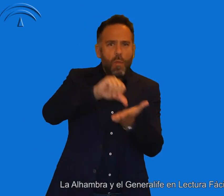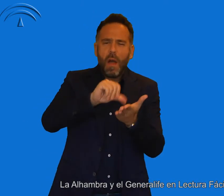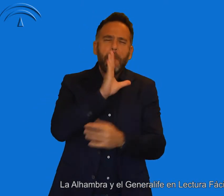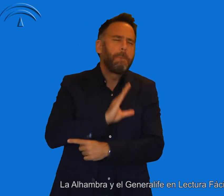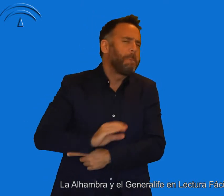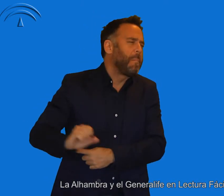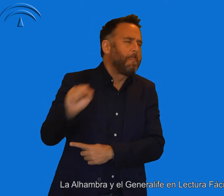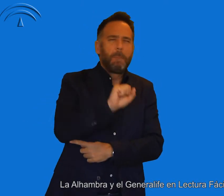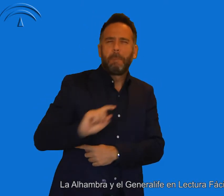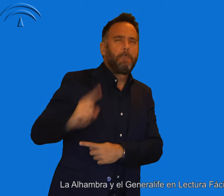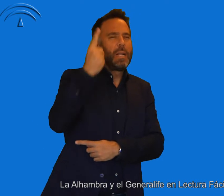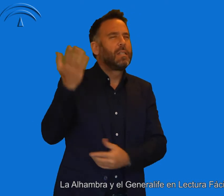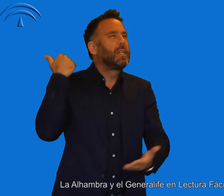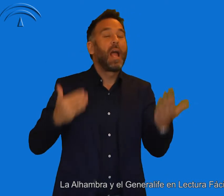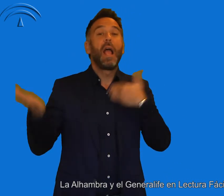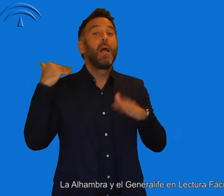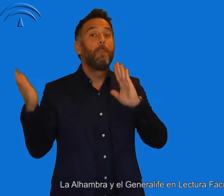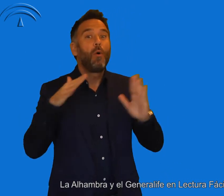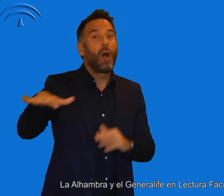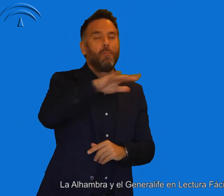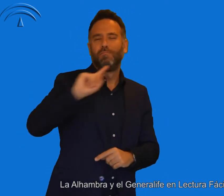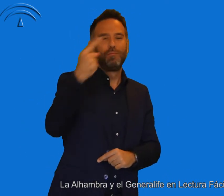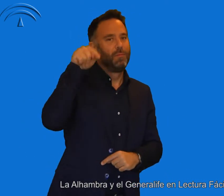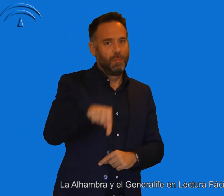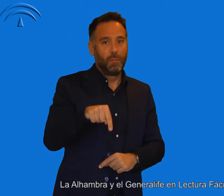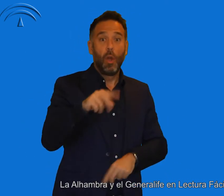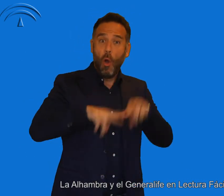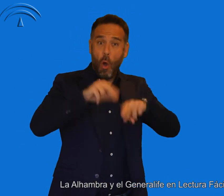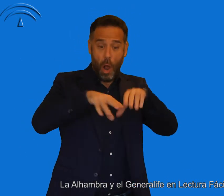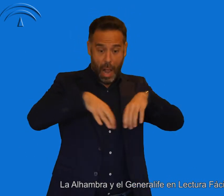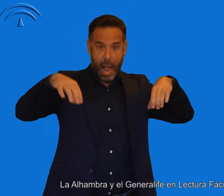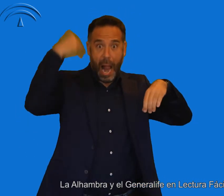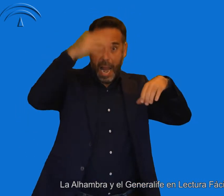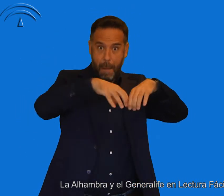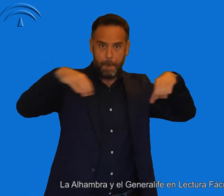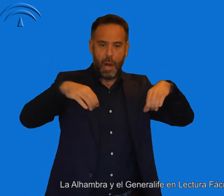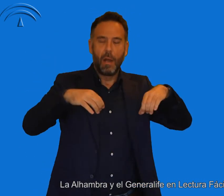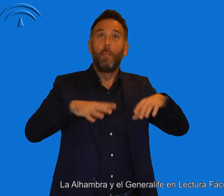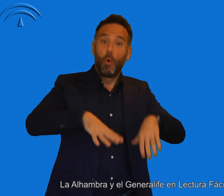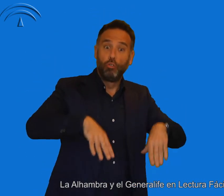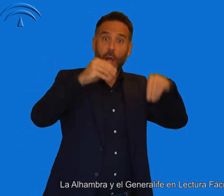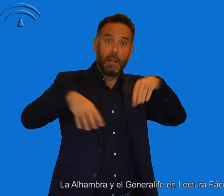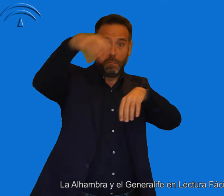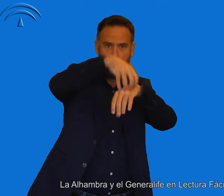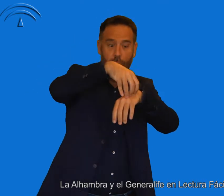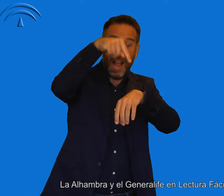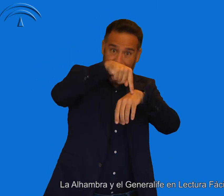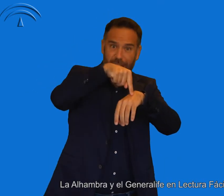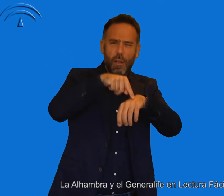su época. Construyeron la Alhambra en lo alto de una colina. Desde ella gobernaron y